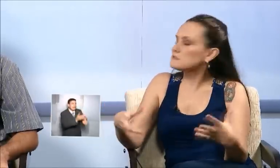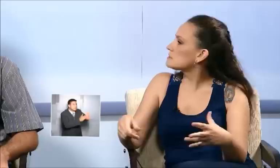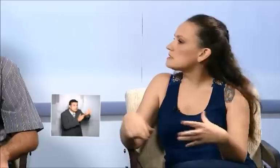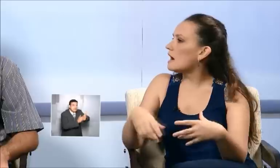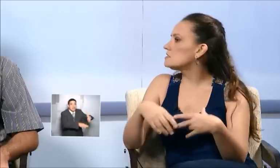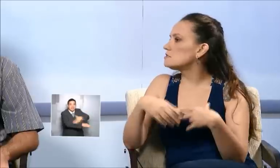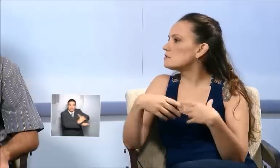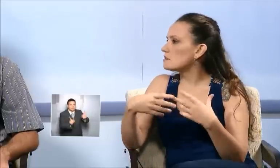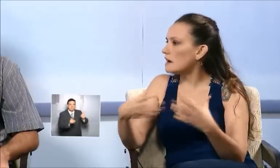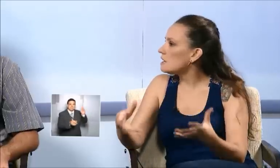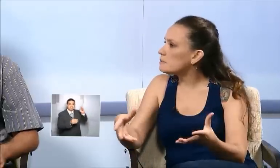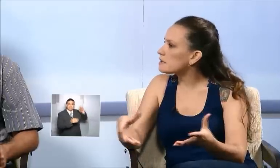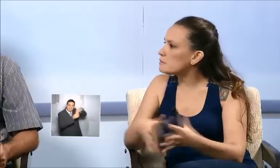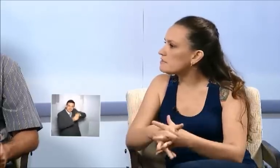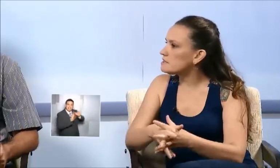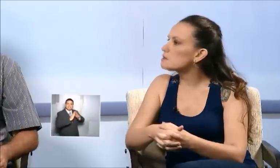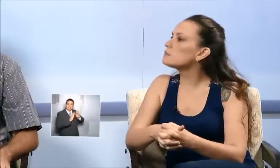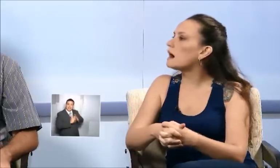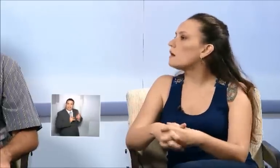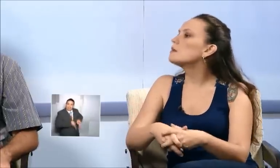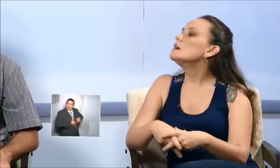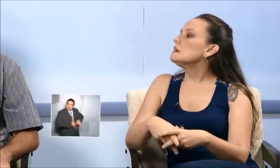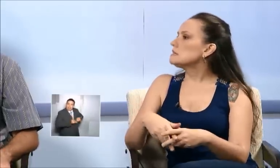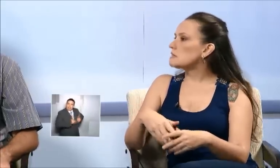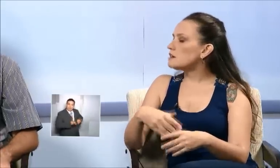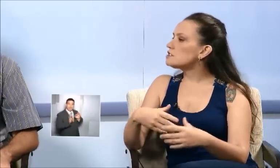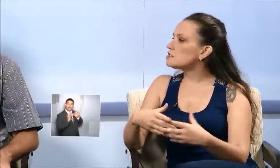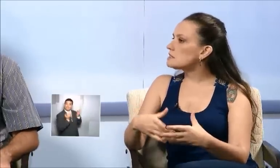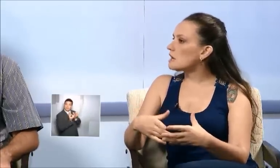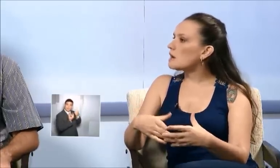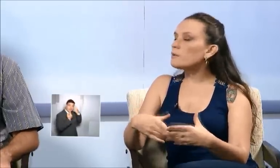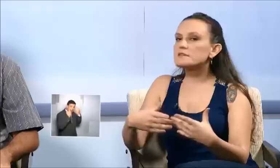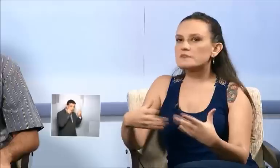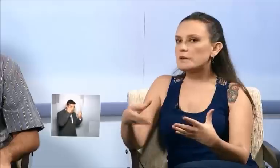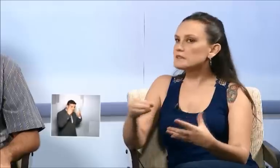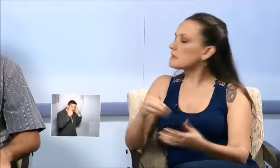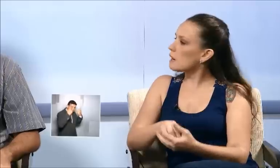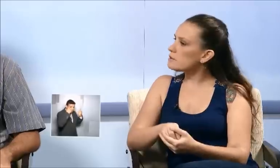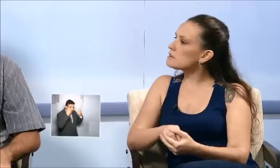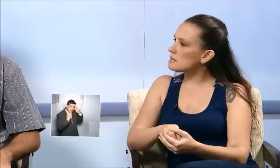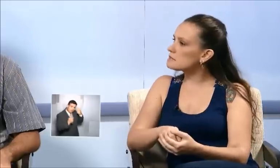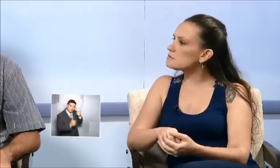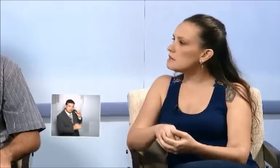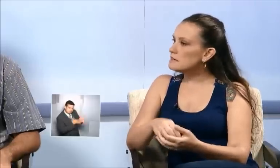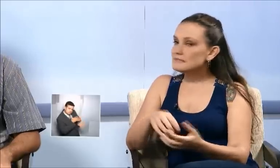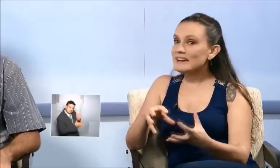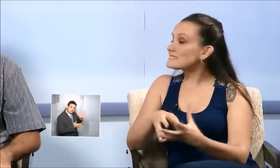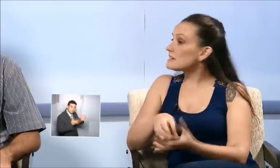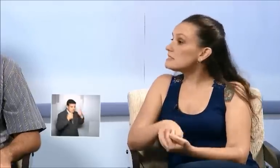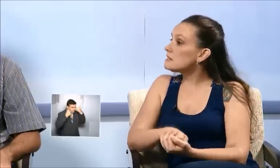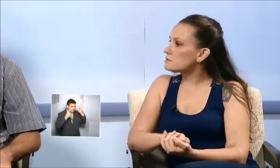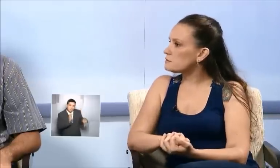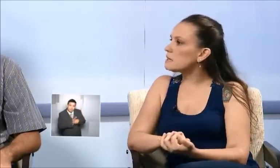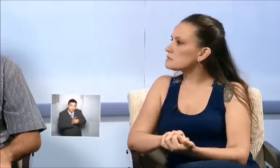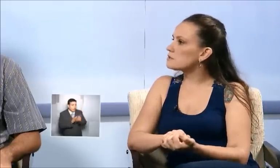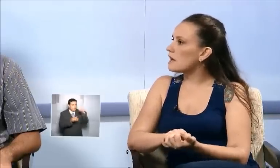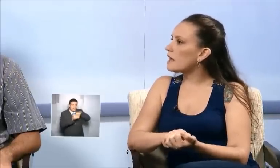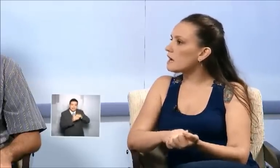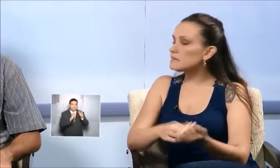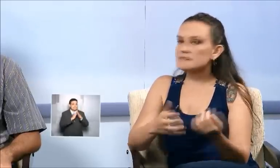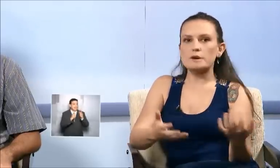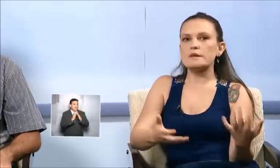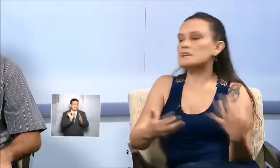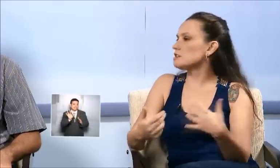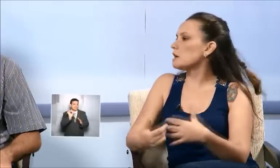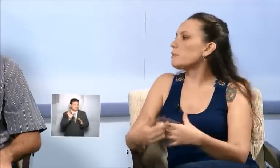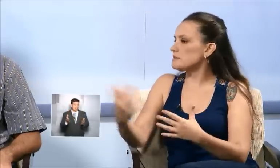ele na sociedade, em colocar ele para ter uma vida normal. Então a gente tem algumas famílias que acabam criando sinais caseiros mesmo, né? E aí